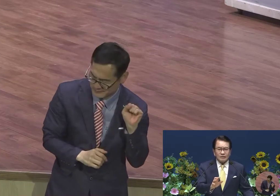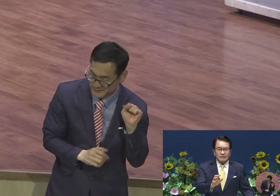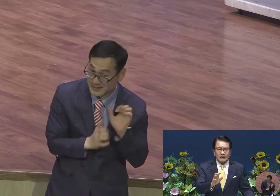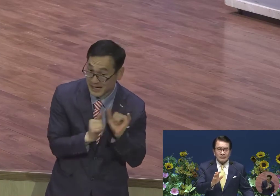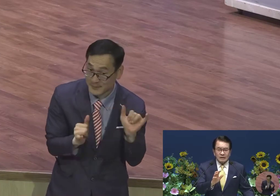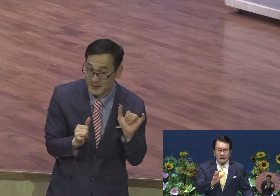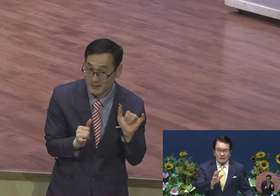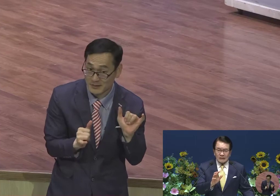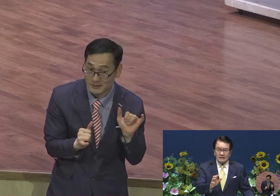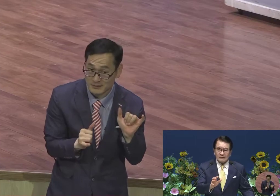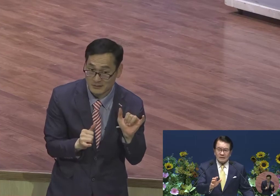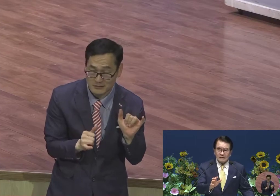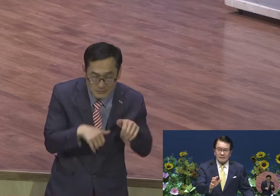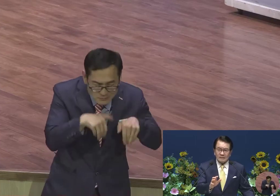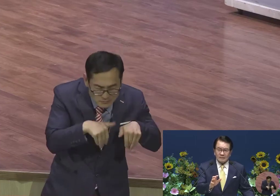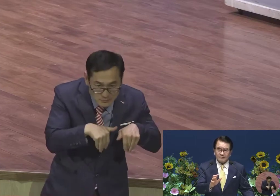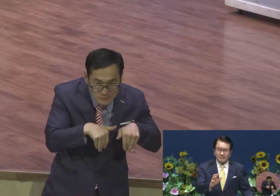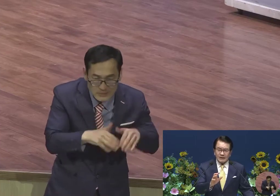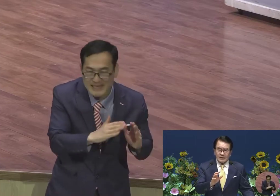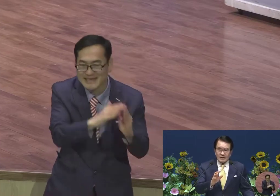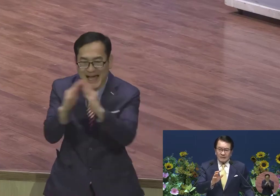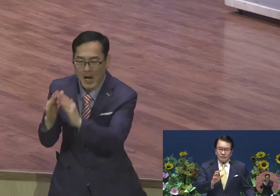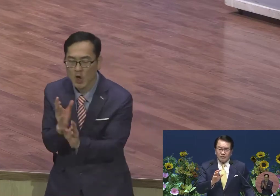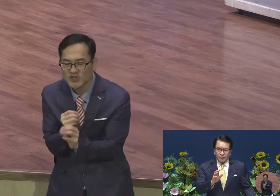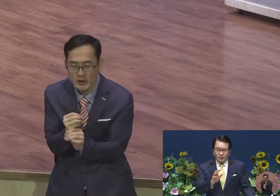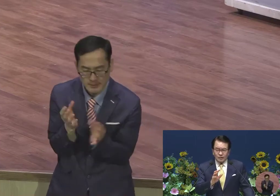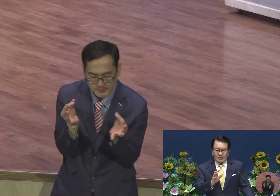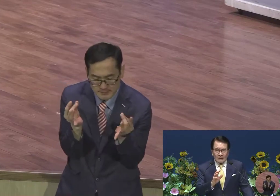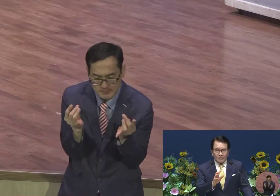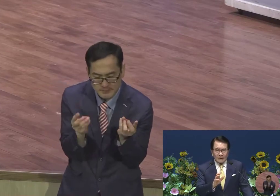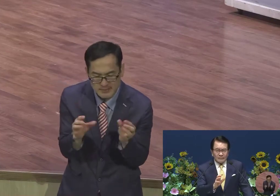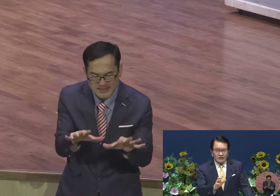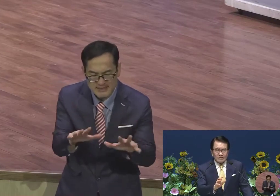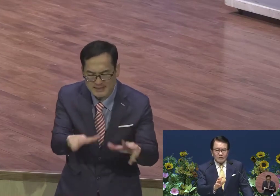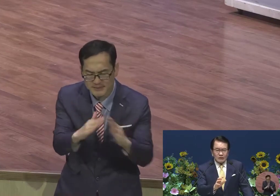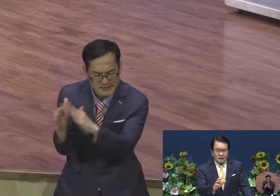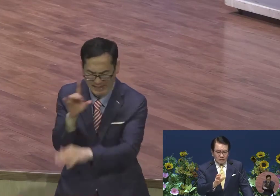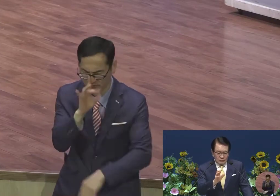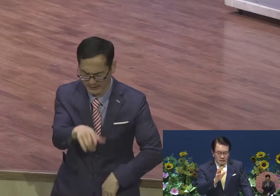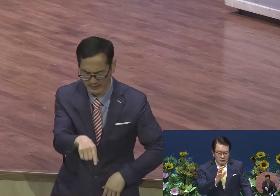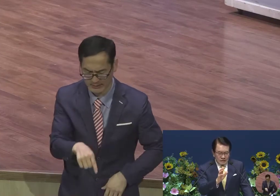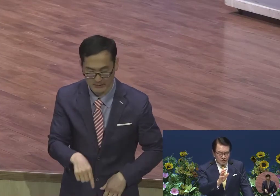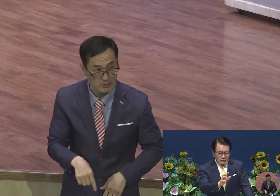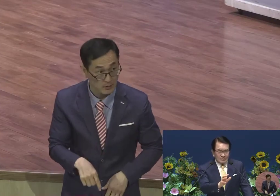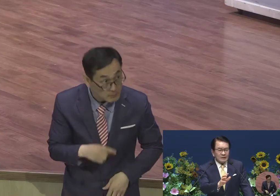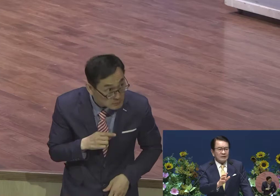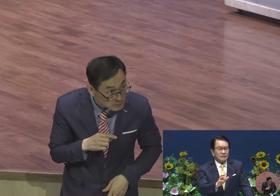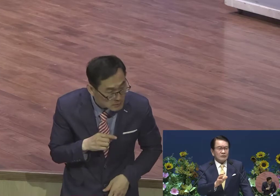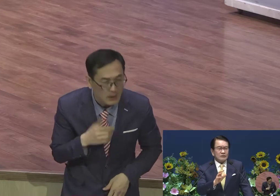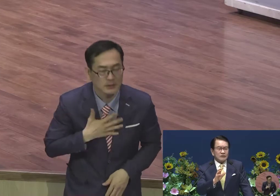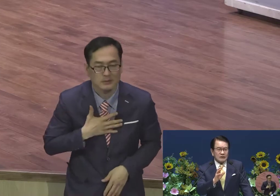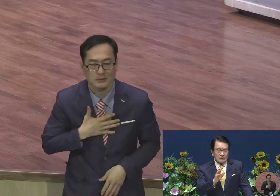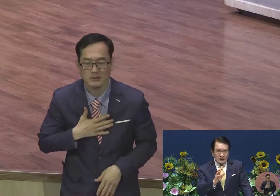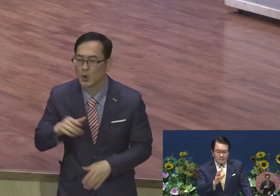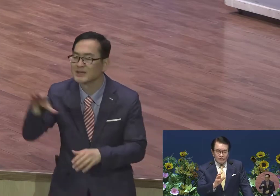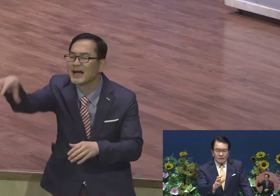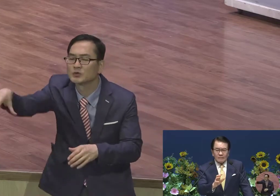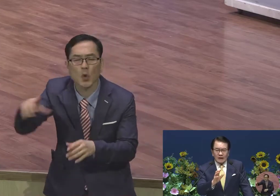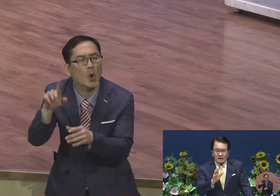함부로 이사 가다가 날 잡아 해야 되고요 묘지도 함부로 아무래도 서면 안 돼요 장소 잡아야 돼요